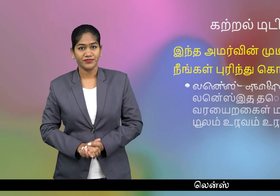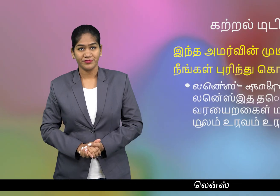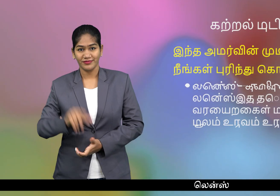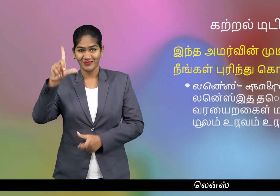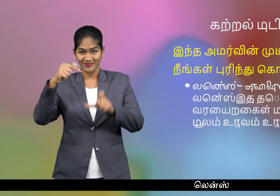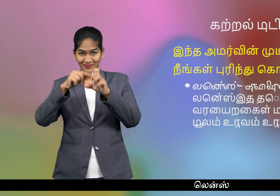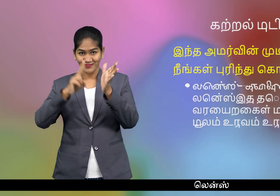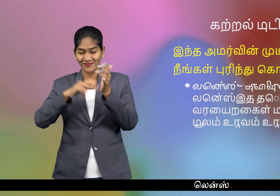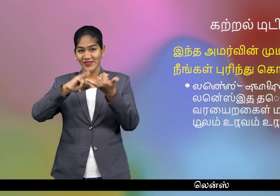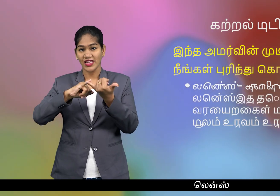வில்லை,